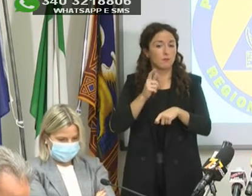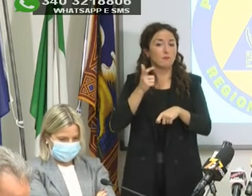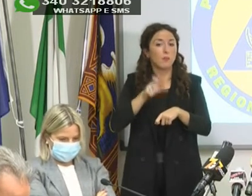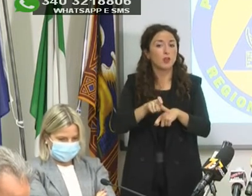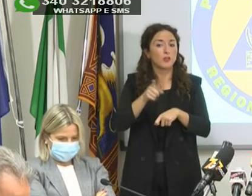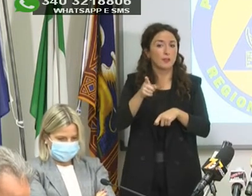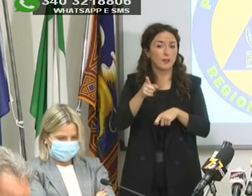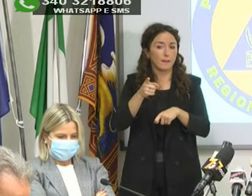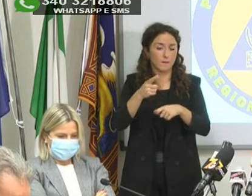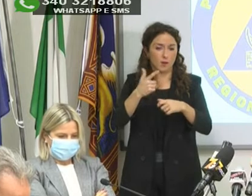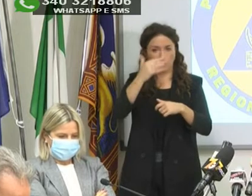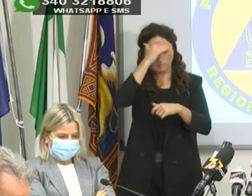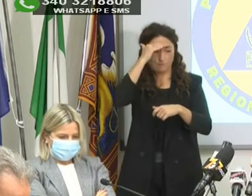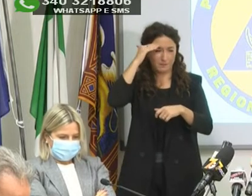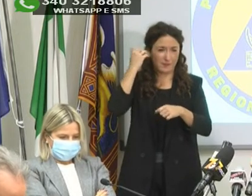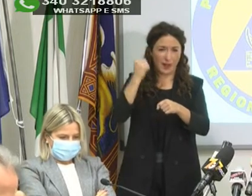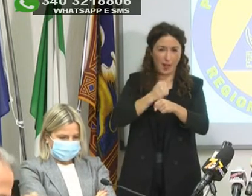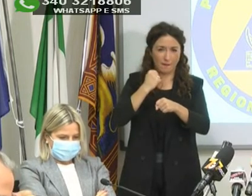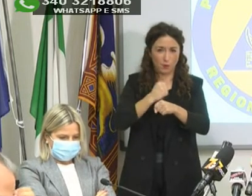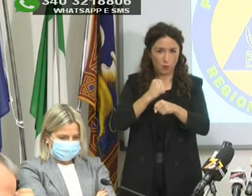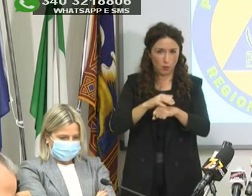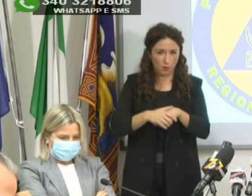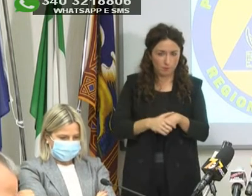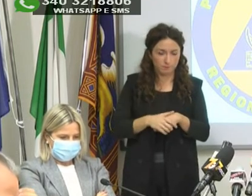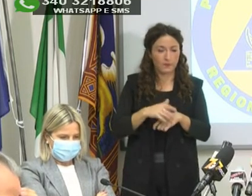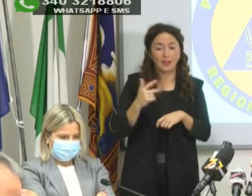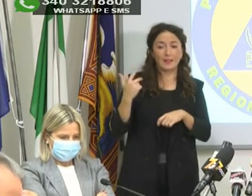rispondere, perché sono oberati di lavoro. Allora, siccome i 3 anni